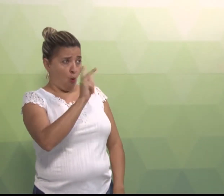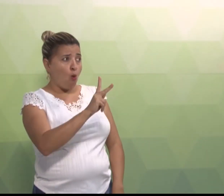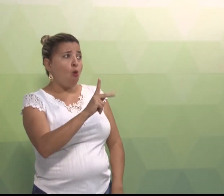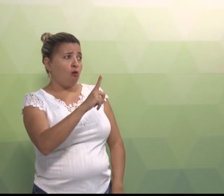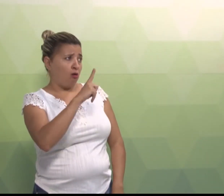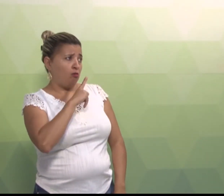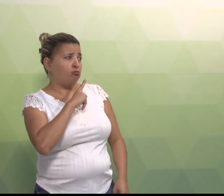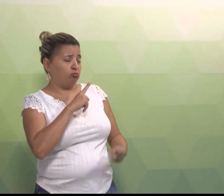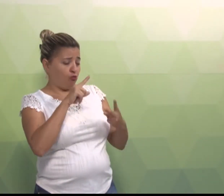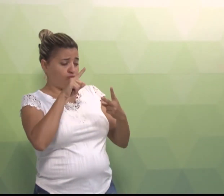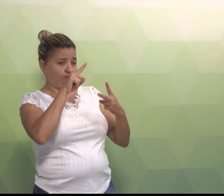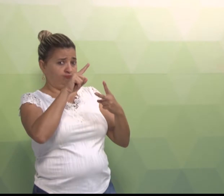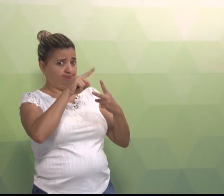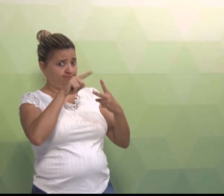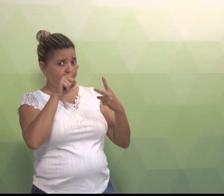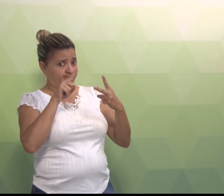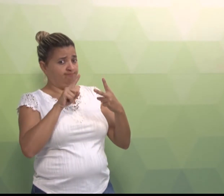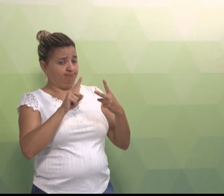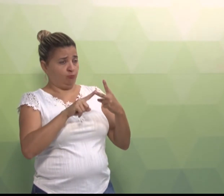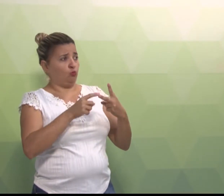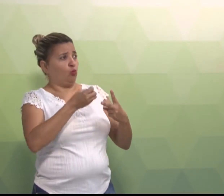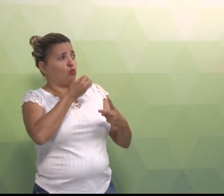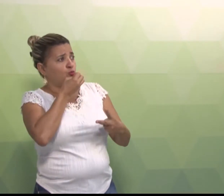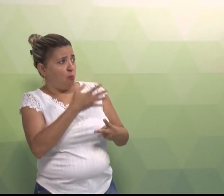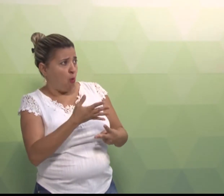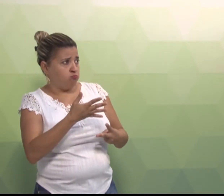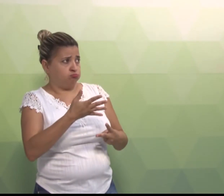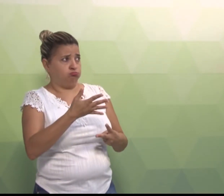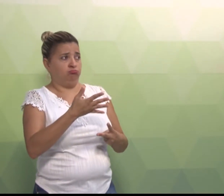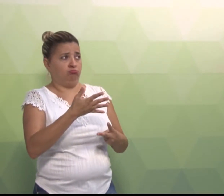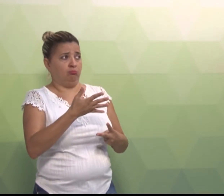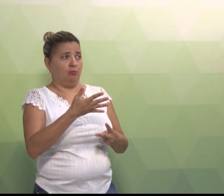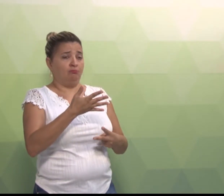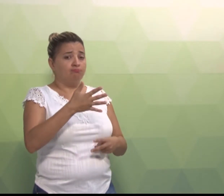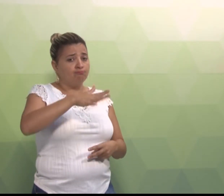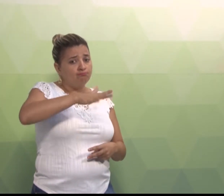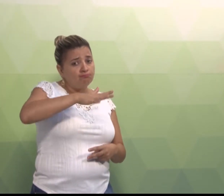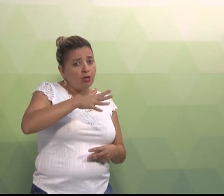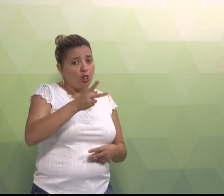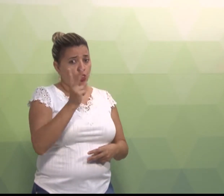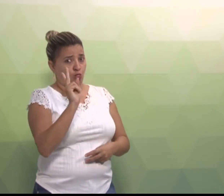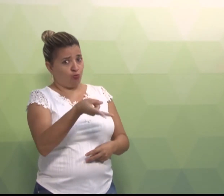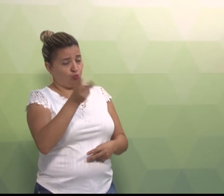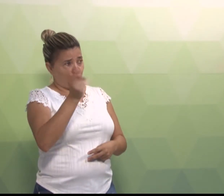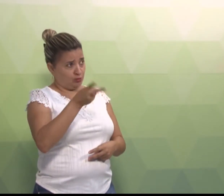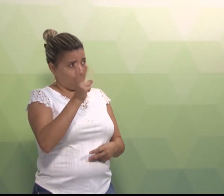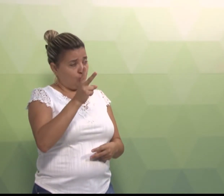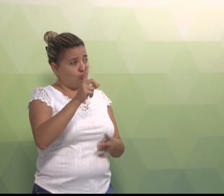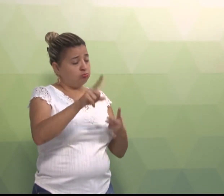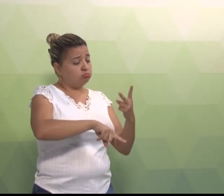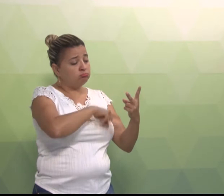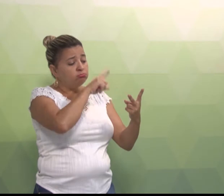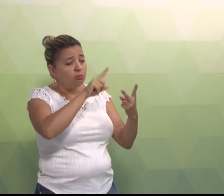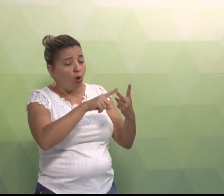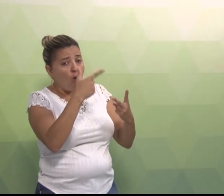Ok, eu tenho duas opções, 2 computadores bons. Um custa 2.000 e o outro